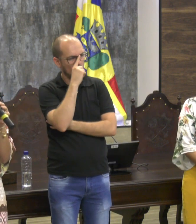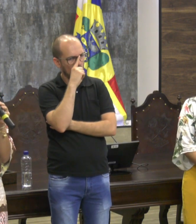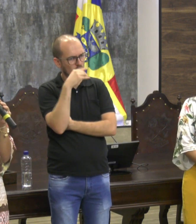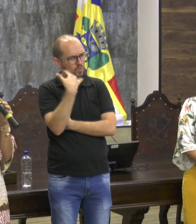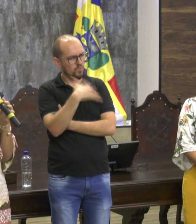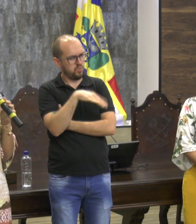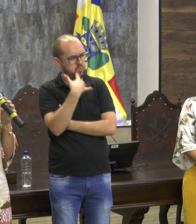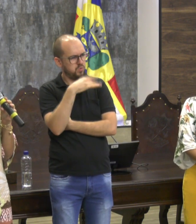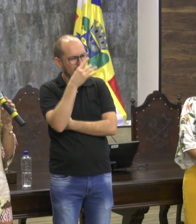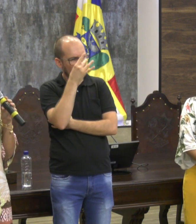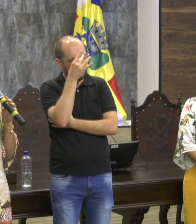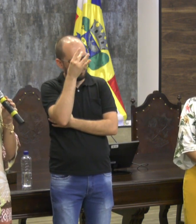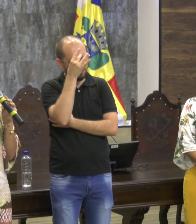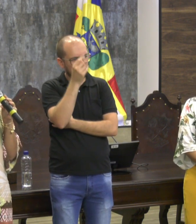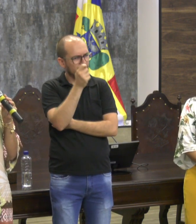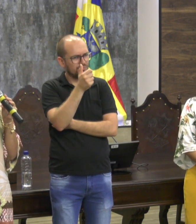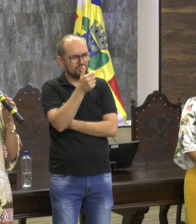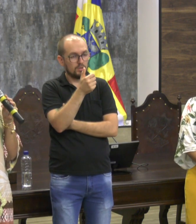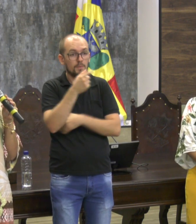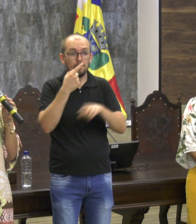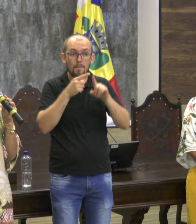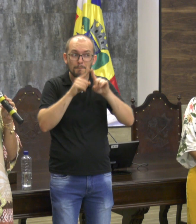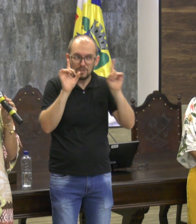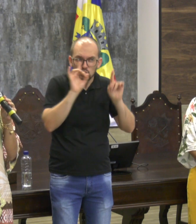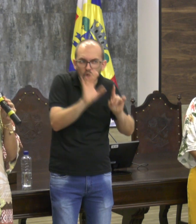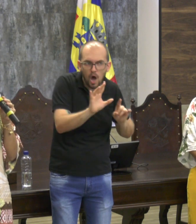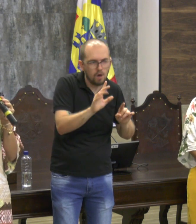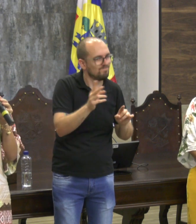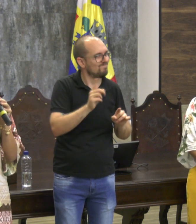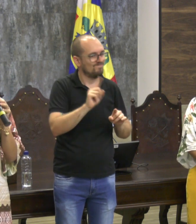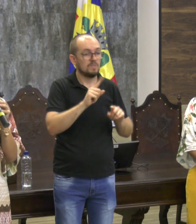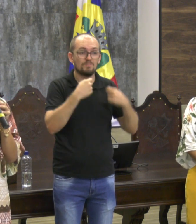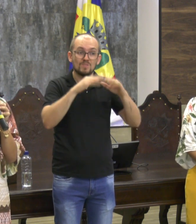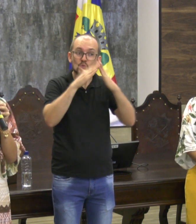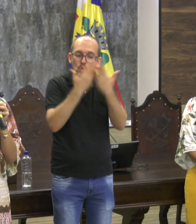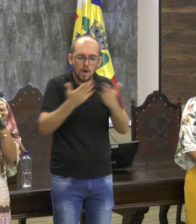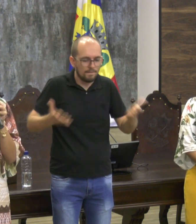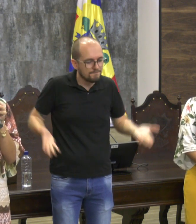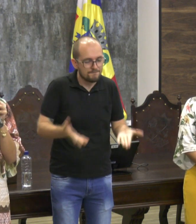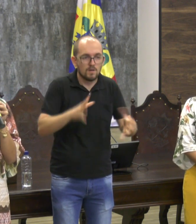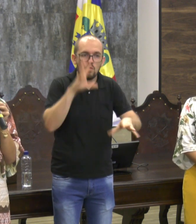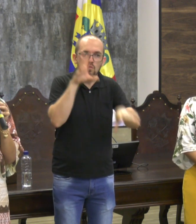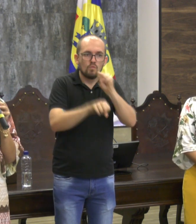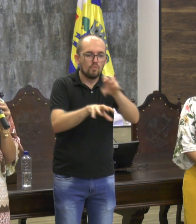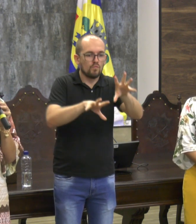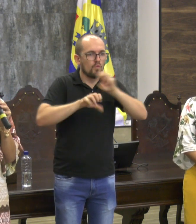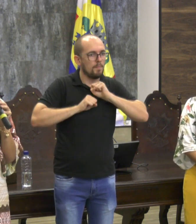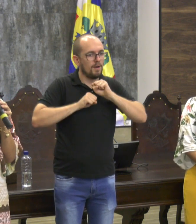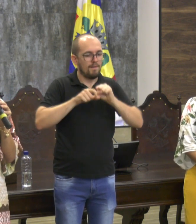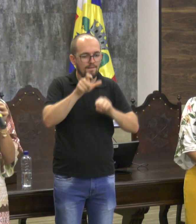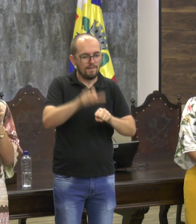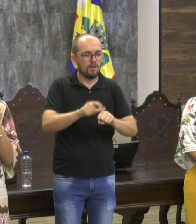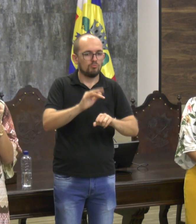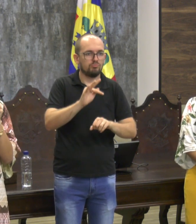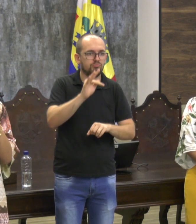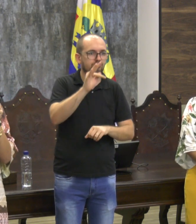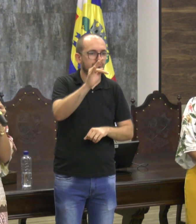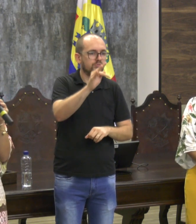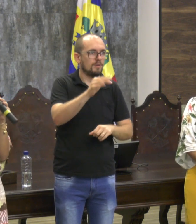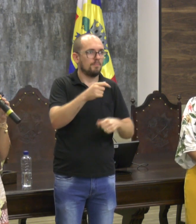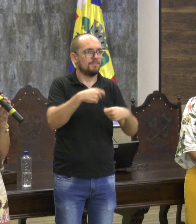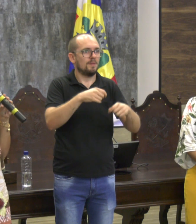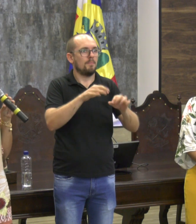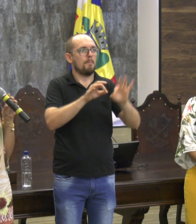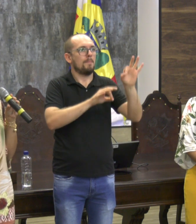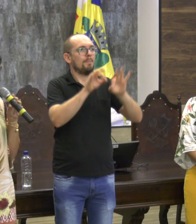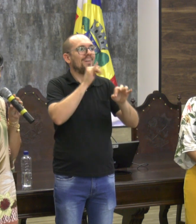como objetivo a formação do ser humano, prepará-lo para a sociedade, Gustavo não vai